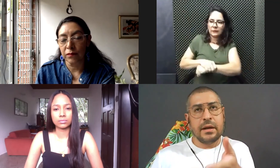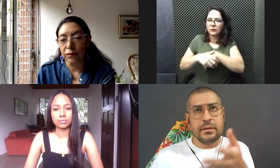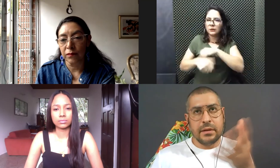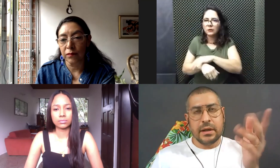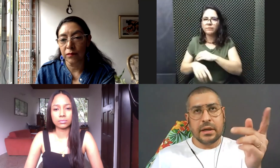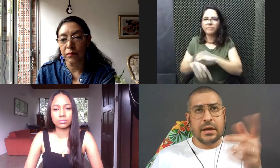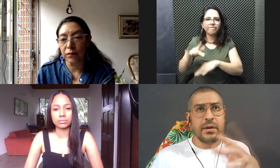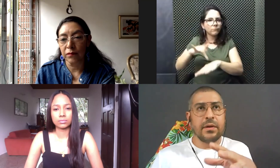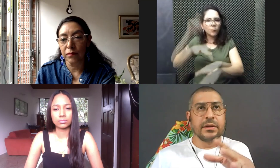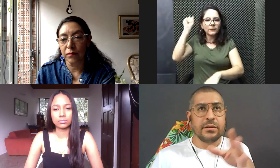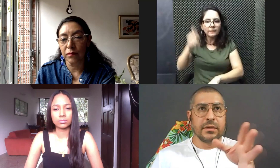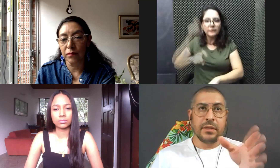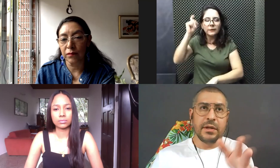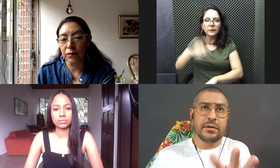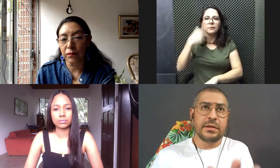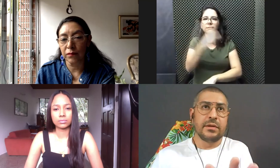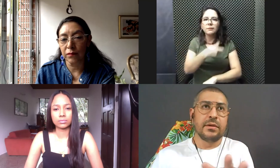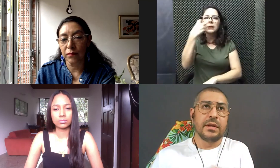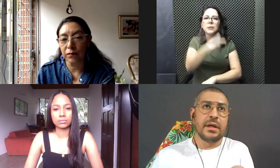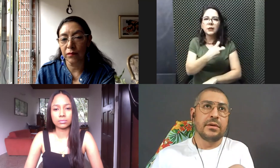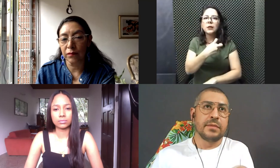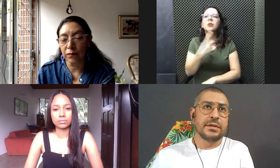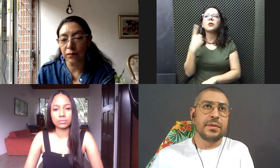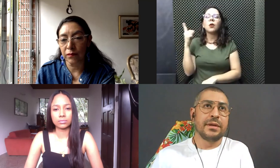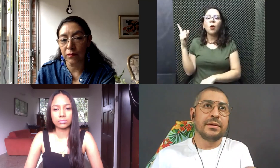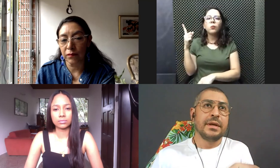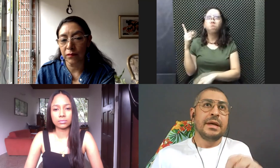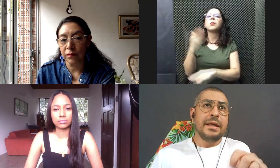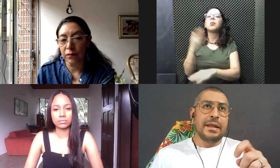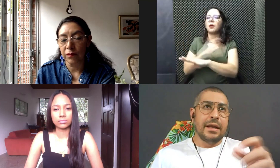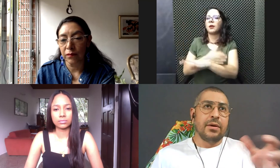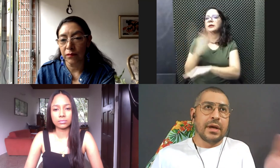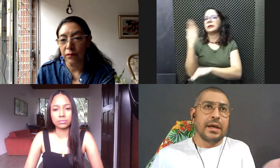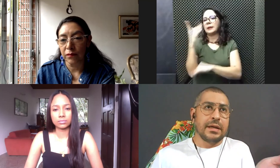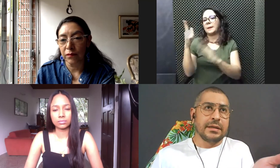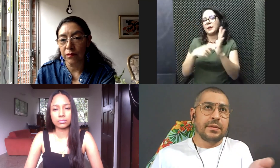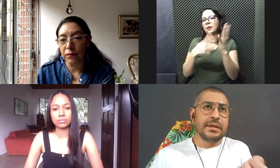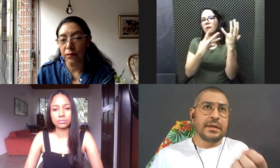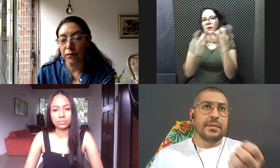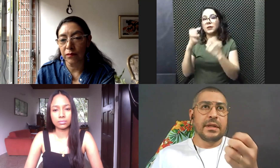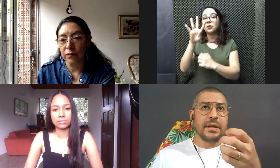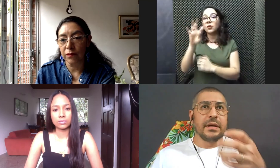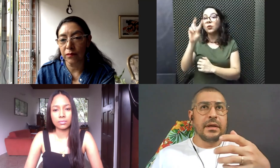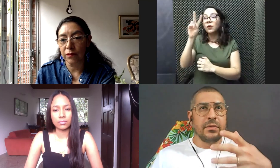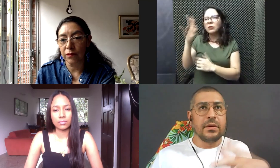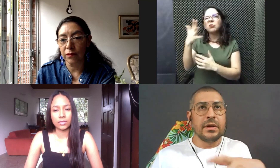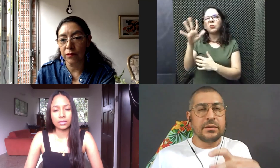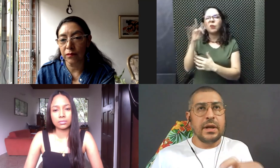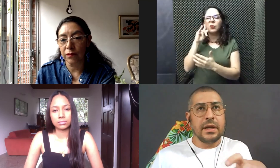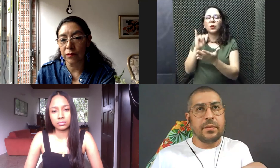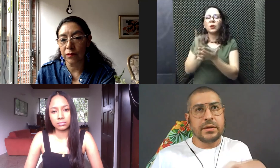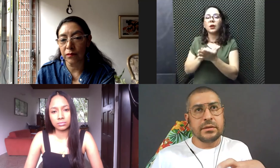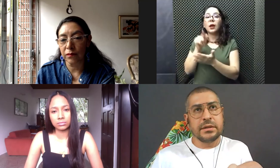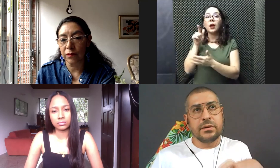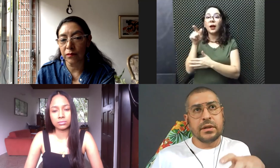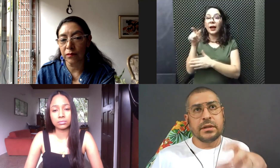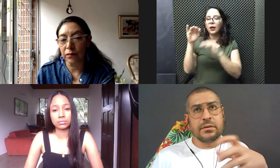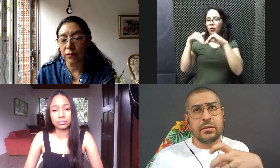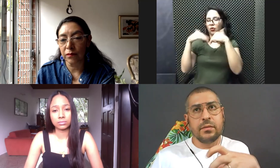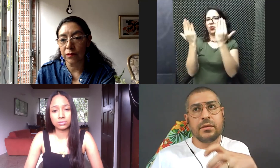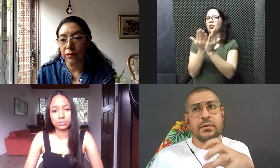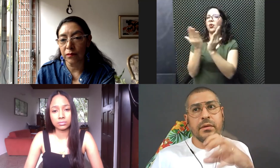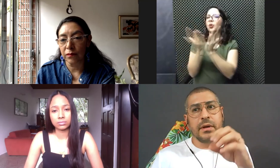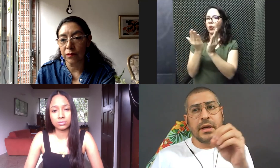a hablar. Aquí hay una versión de 1992 más o menos de lo que es precisamente en una escuela de personas